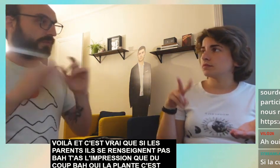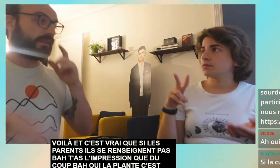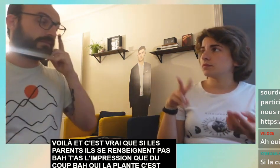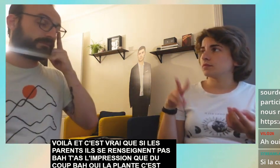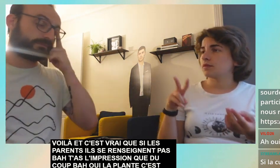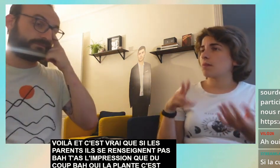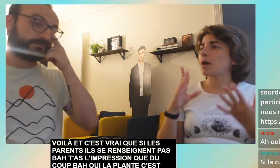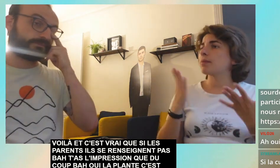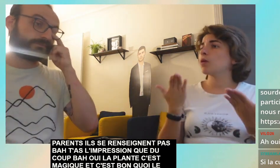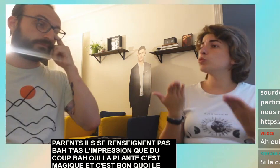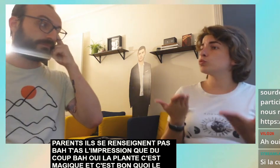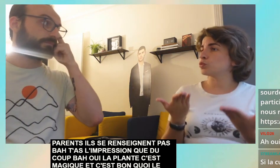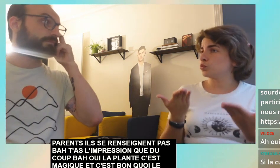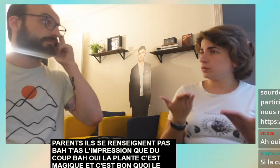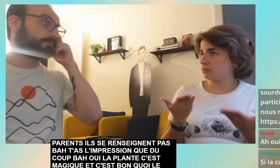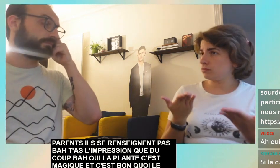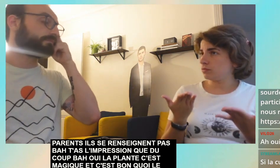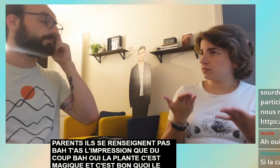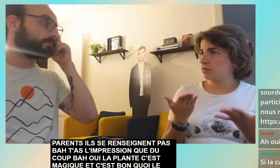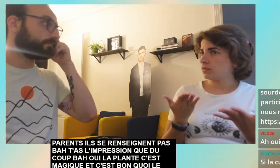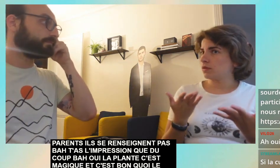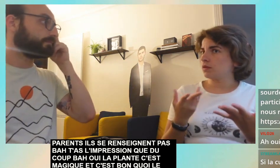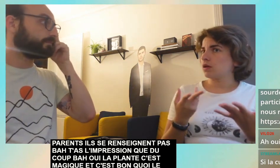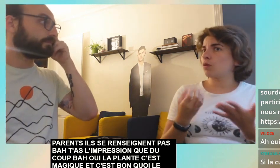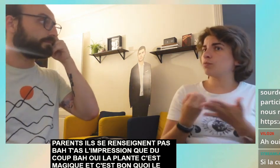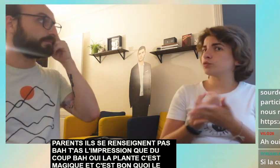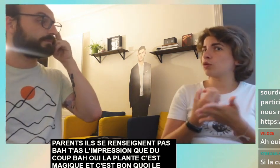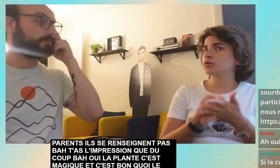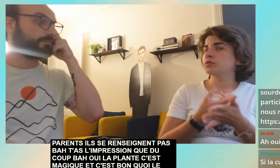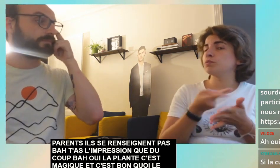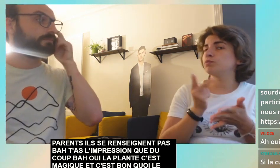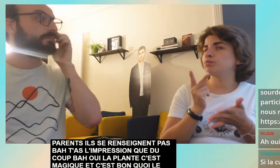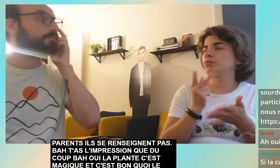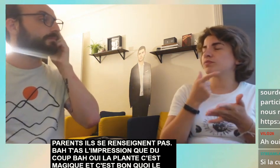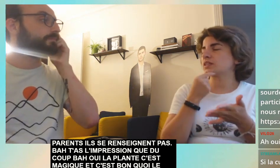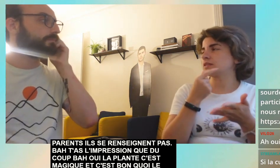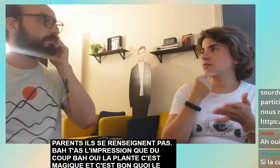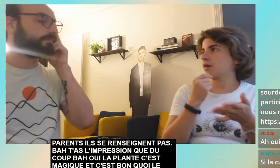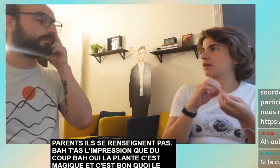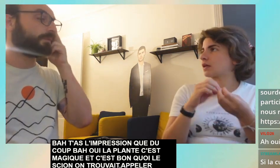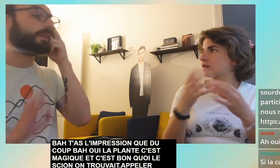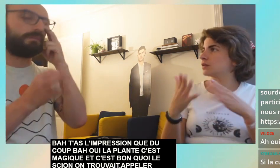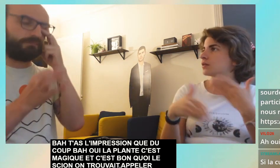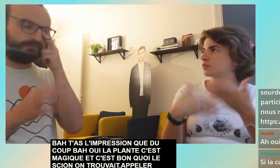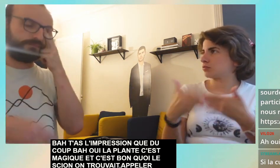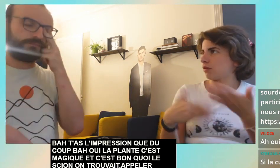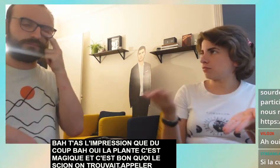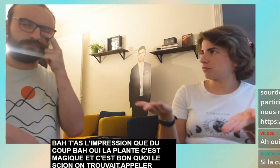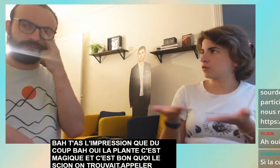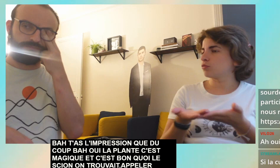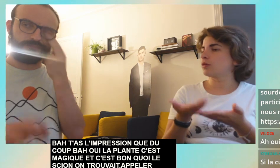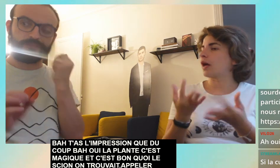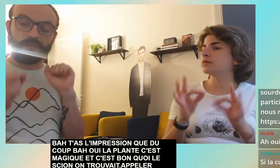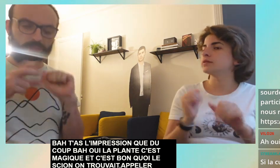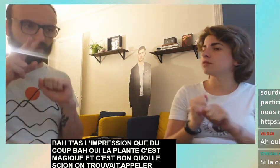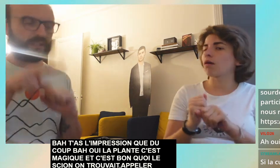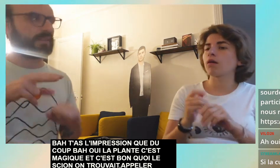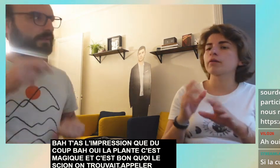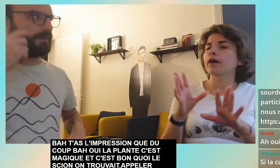Hein. Après, aujourd'hui, on peut te renseigner plus facilement avec Internet. Il y a 10 ans, il y